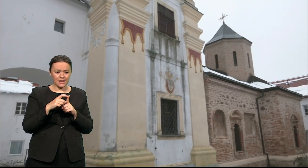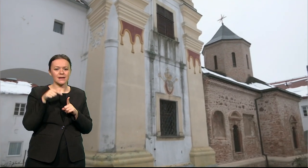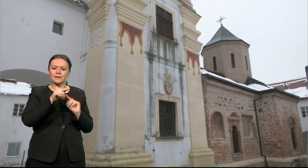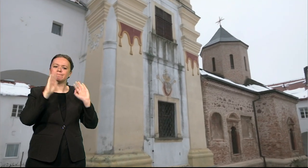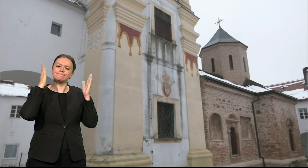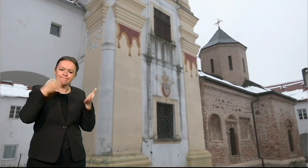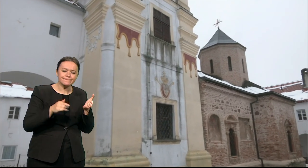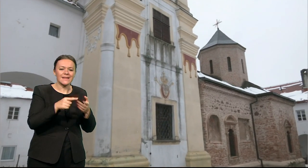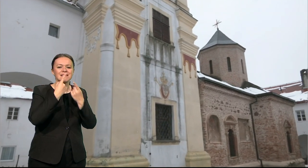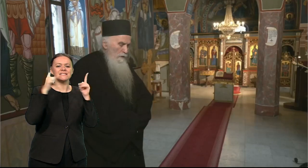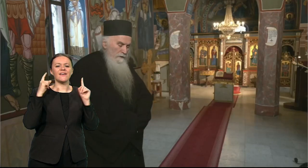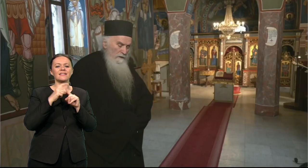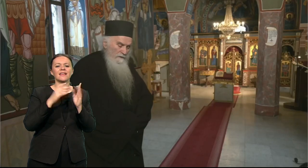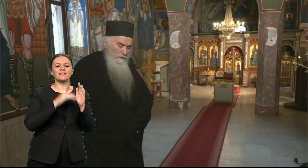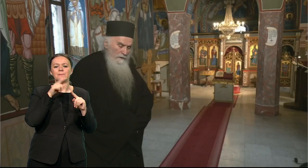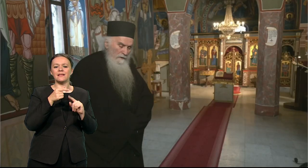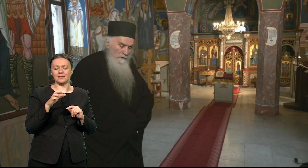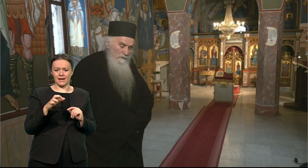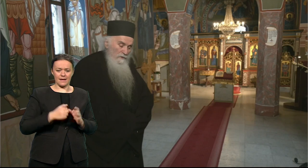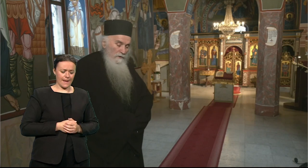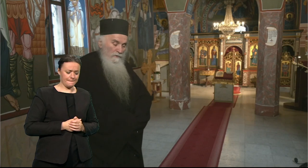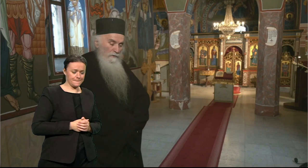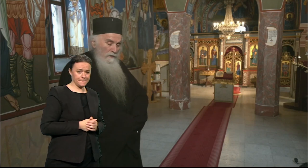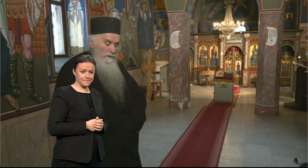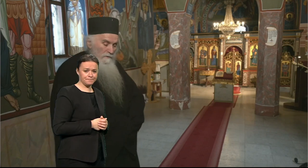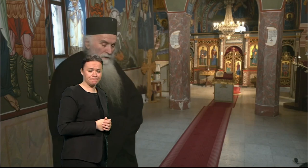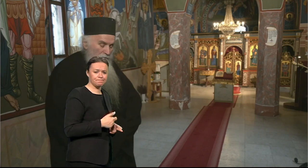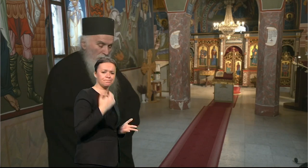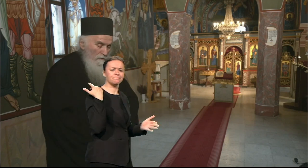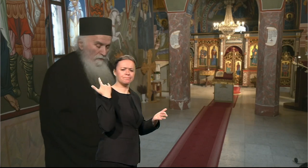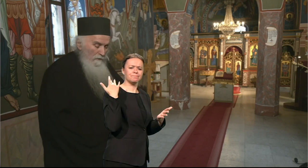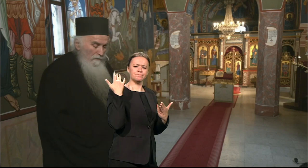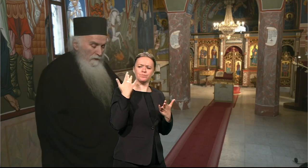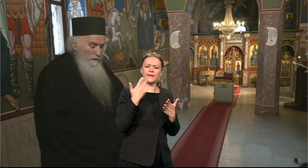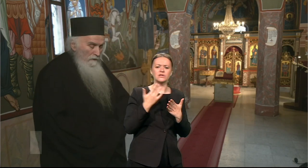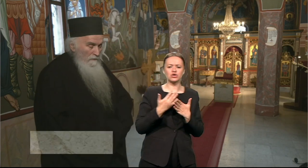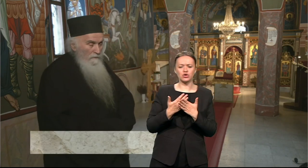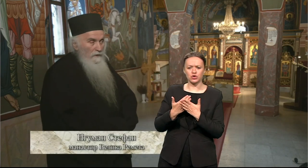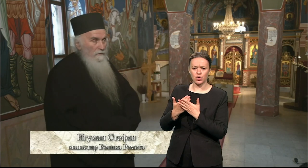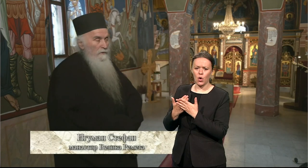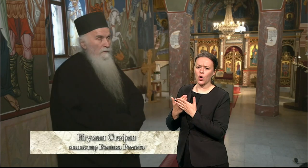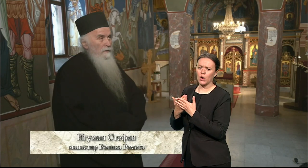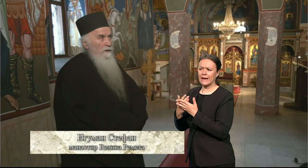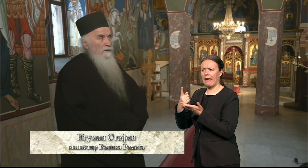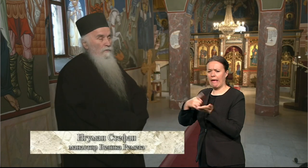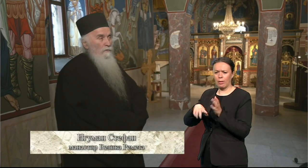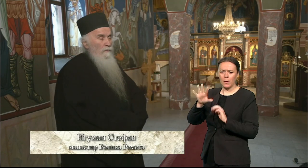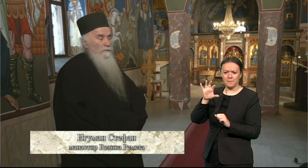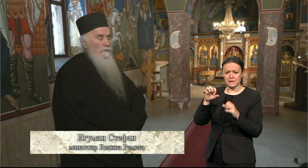Svetom Dimitriju. Pa njegov postanak se bilježi što tiče istorije, znači u novije vrijeme, gnilje u